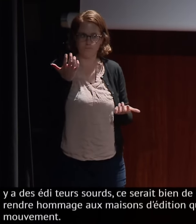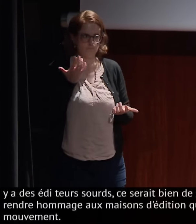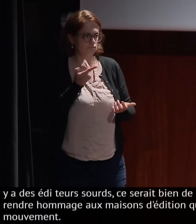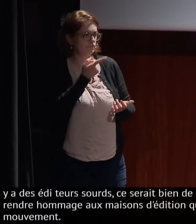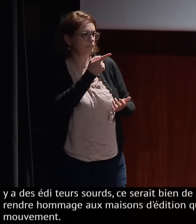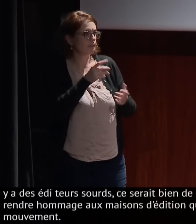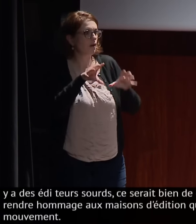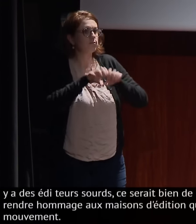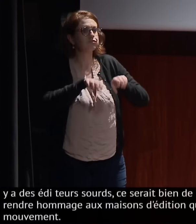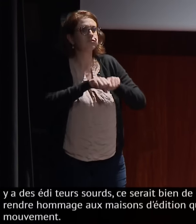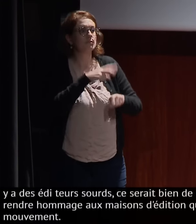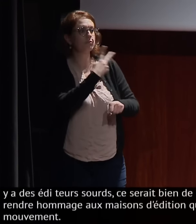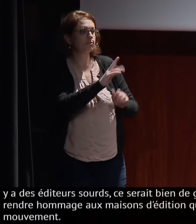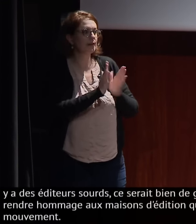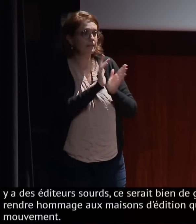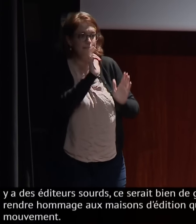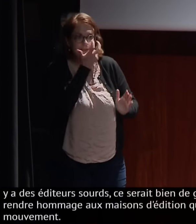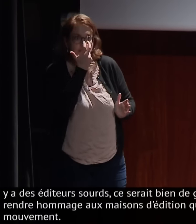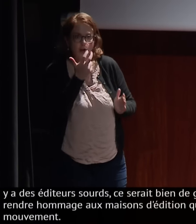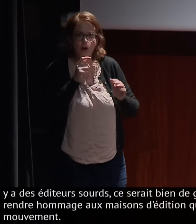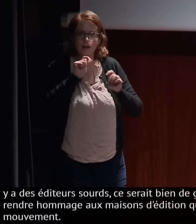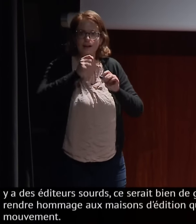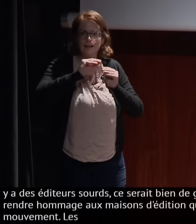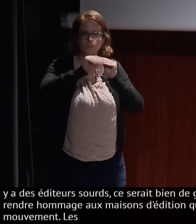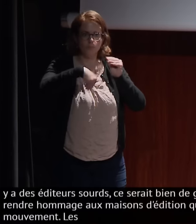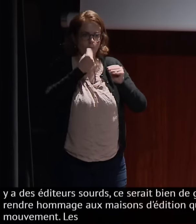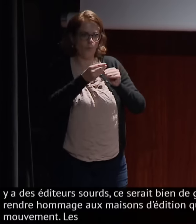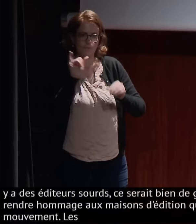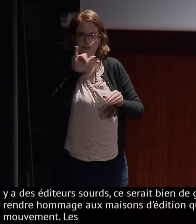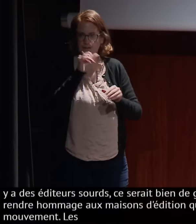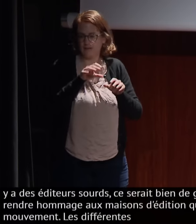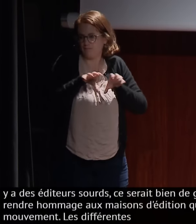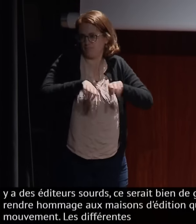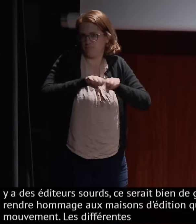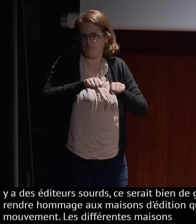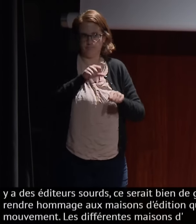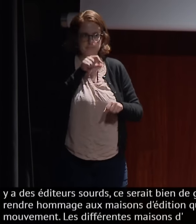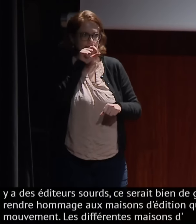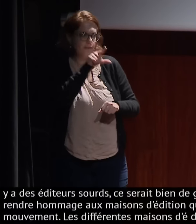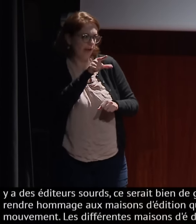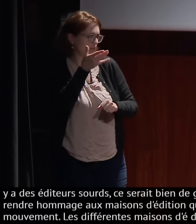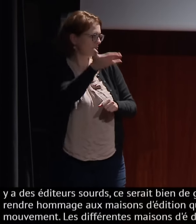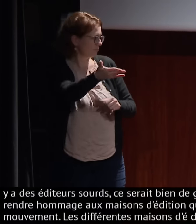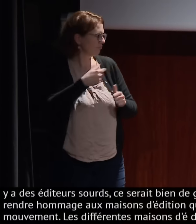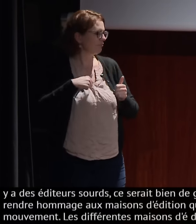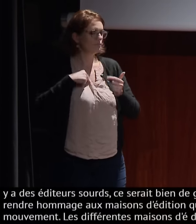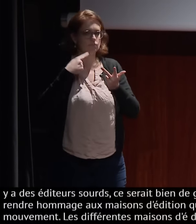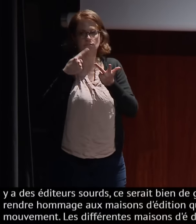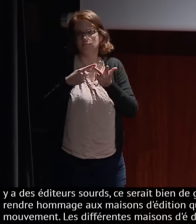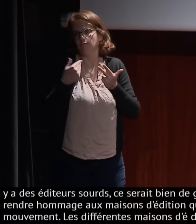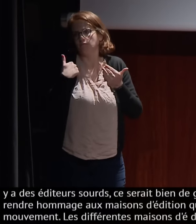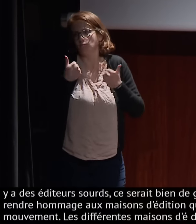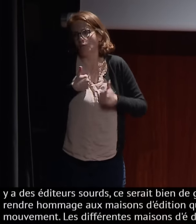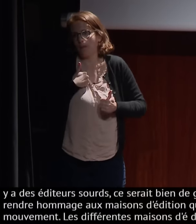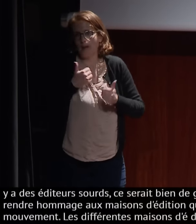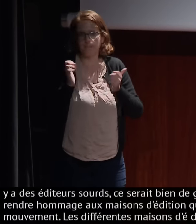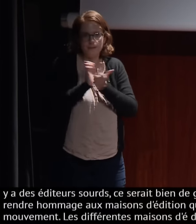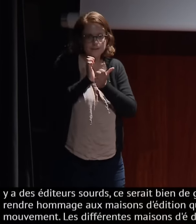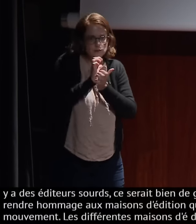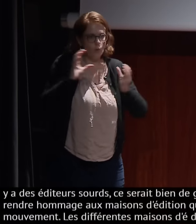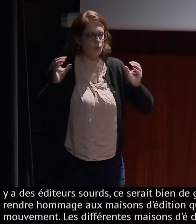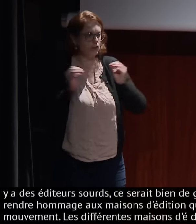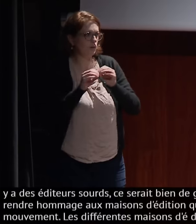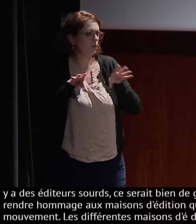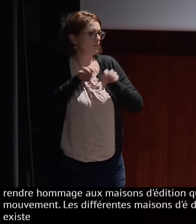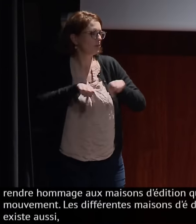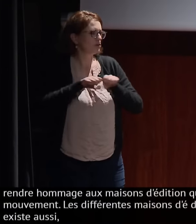Les différentes maisons d'édition, Eyes Édition, qui existent aussi, qui ont